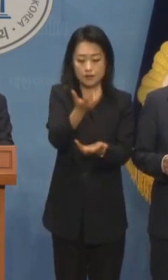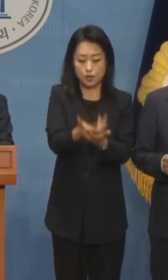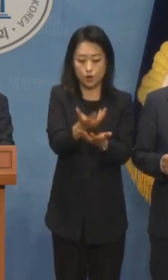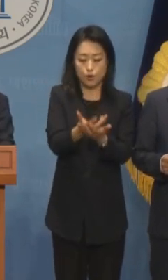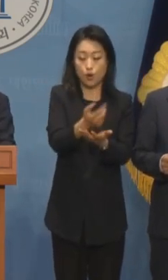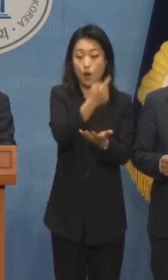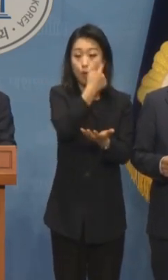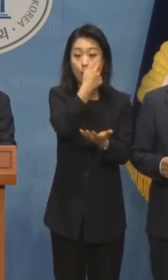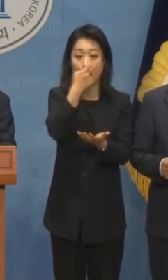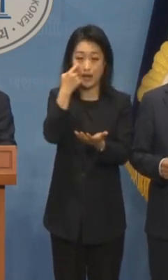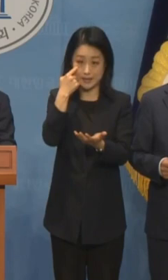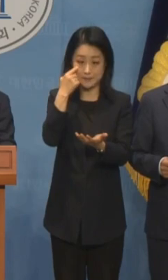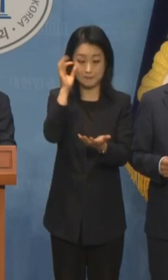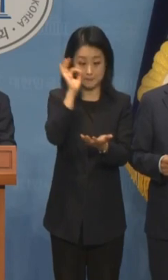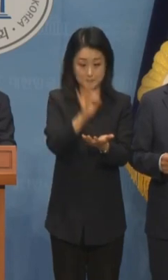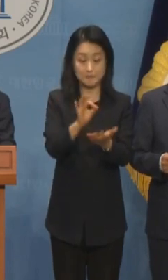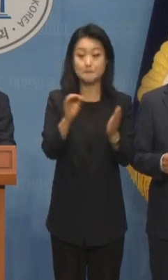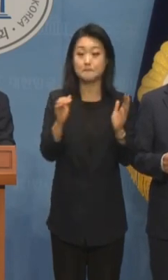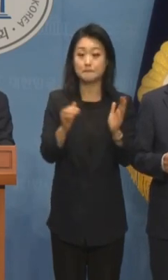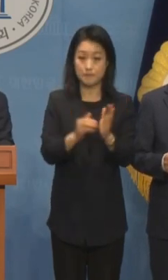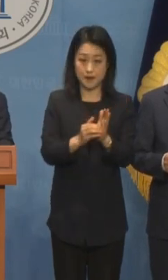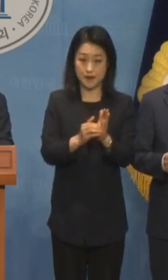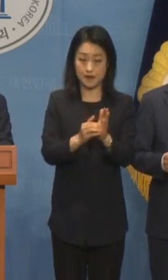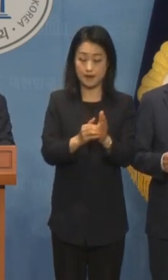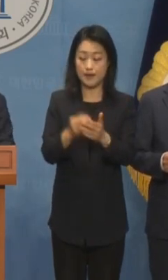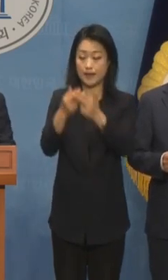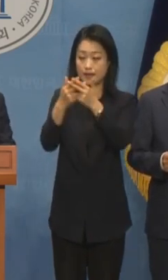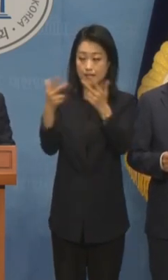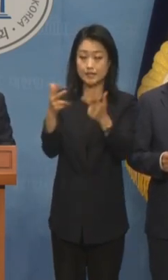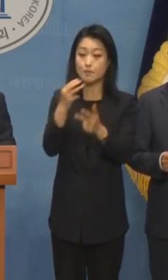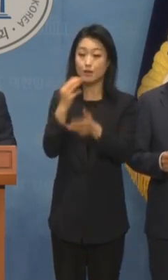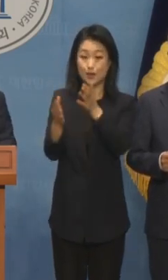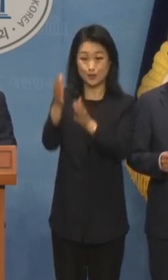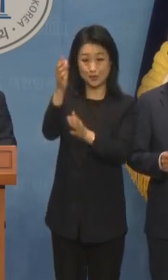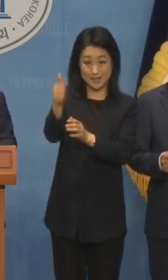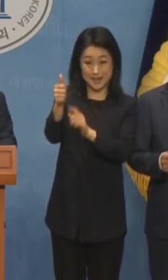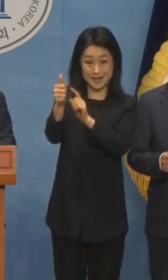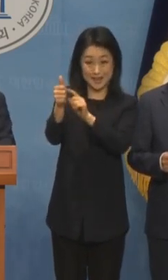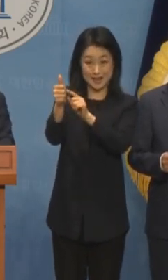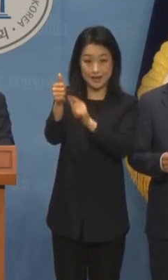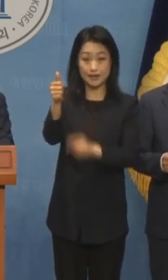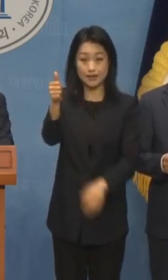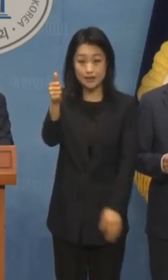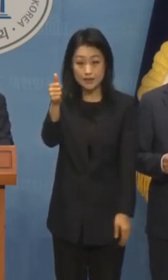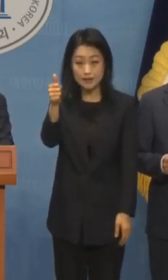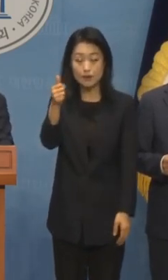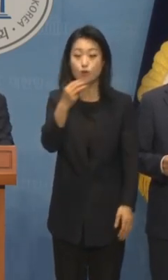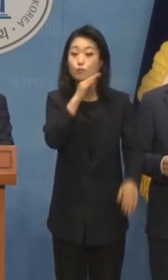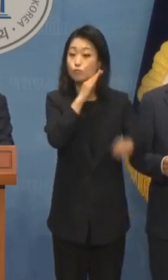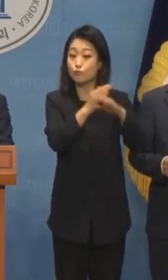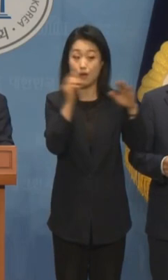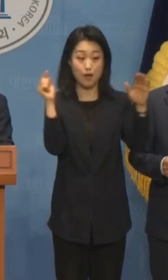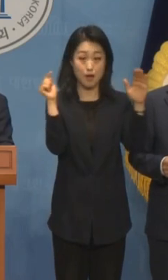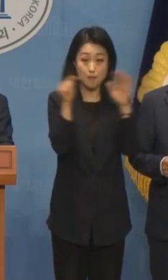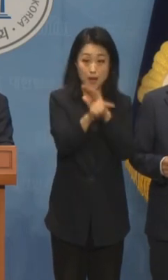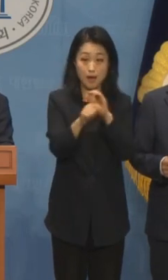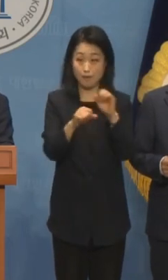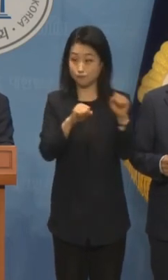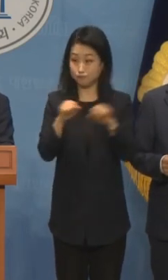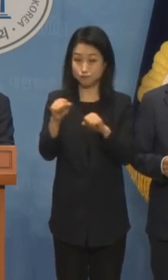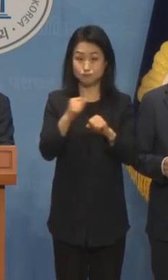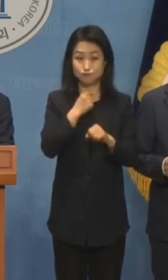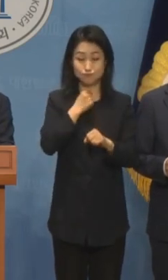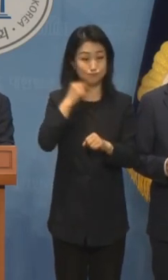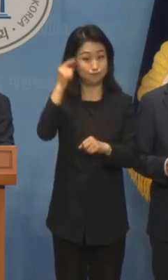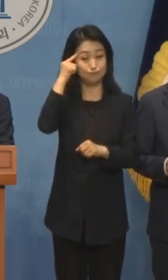이 문건에 의하면 이재명 지사는 적극적으로 방북을 시도한 자체도 나타나지